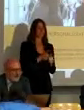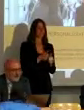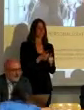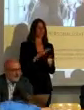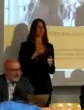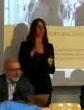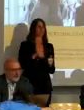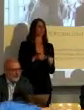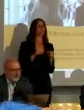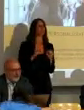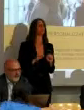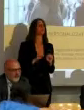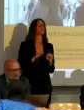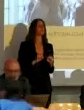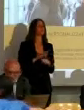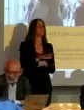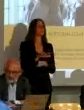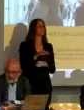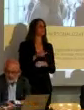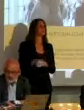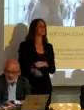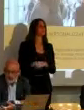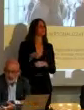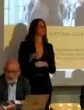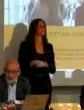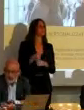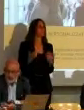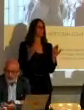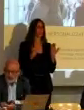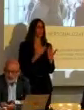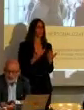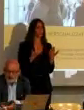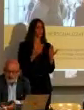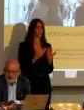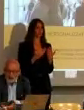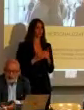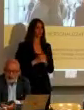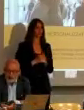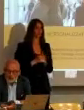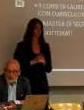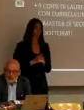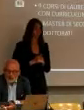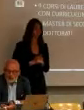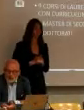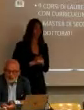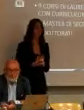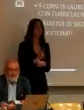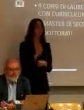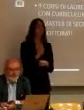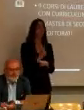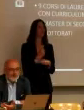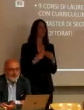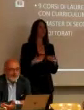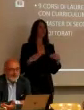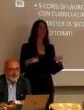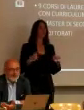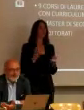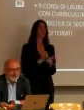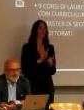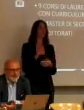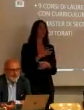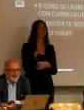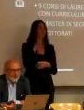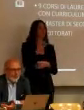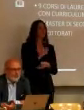che vi aiuteranno. E uno strumento importante per capire qual è la